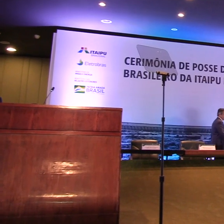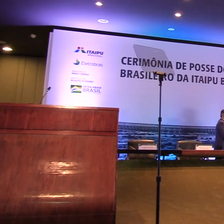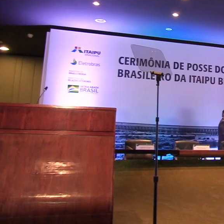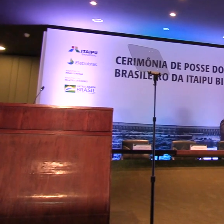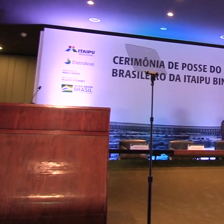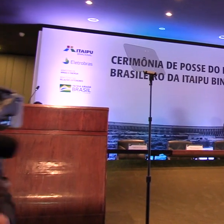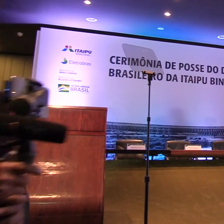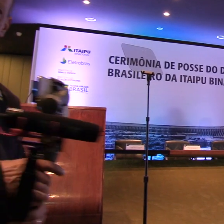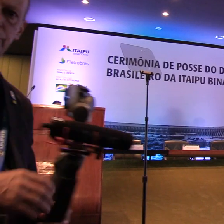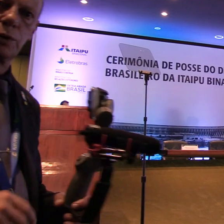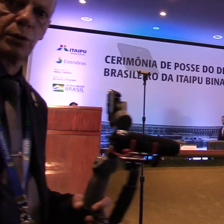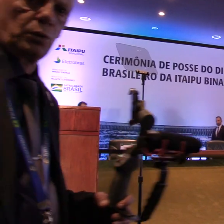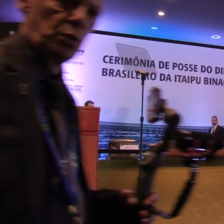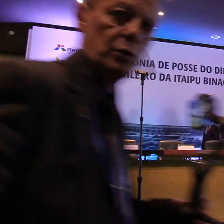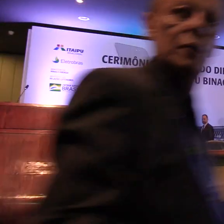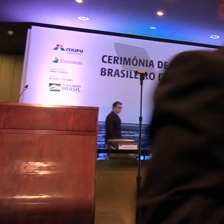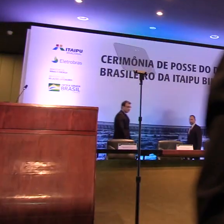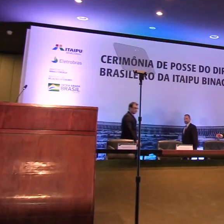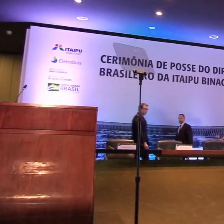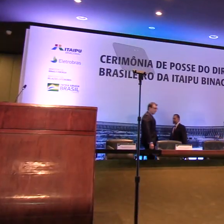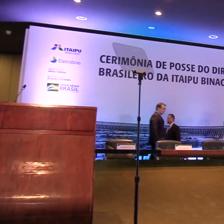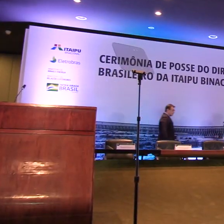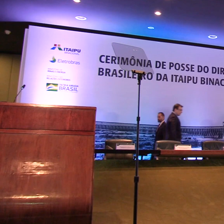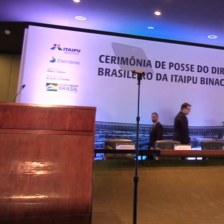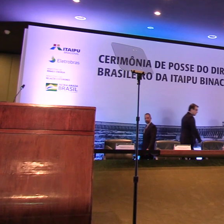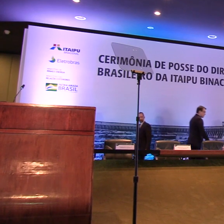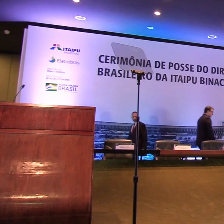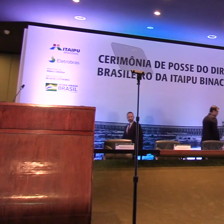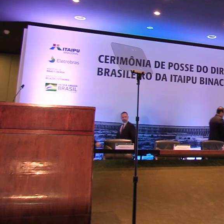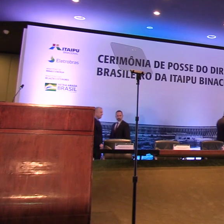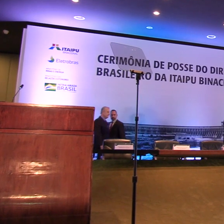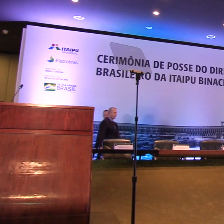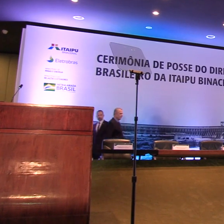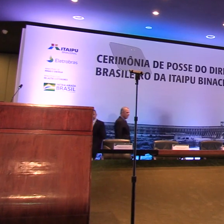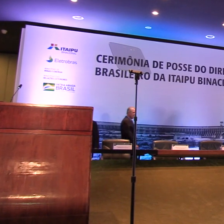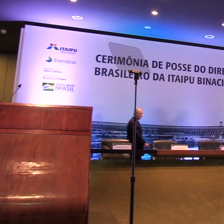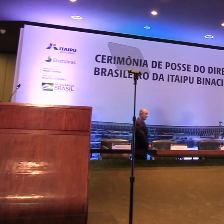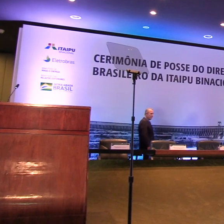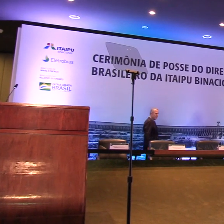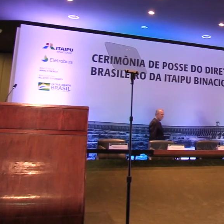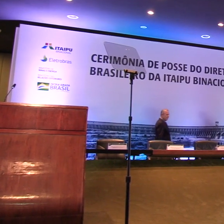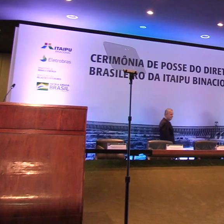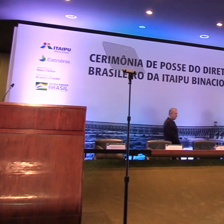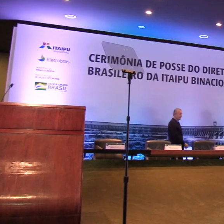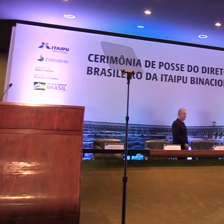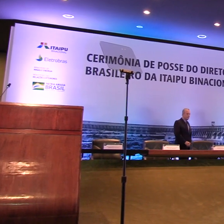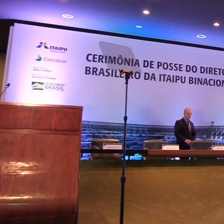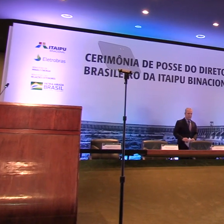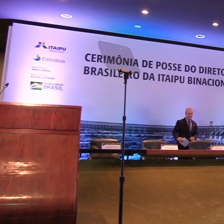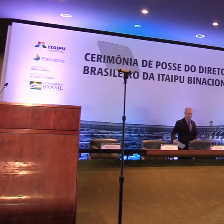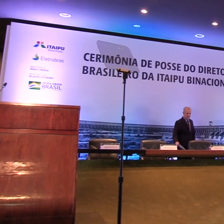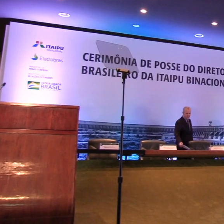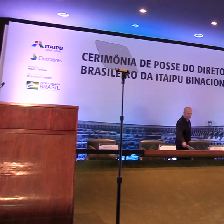Energia, Bento Albuquerque, do diretor-geral brasileiro da Itaipu Binacional, almirante Anatalício